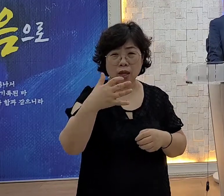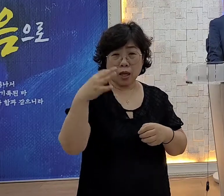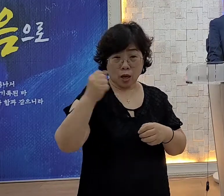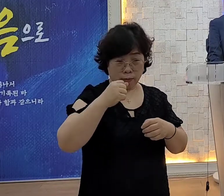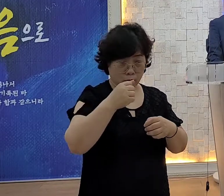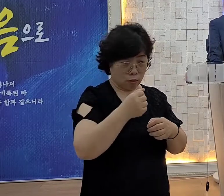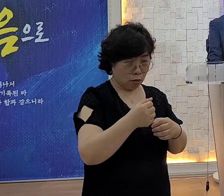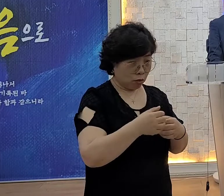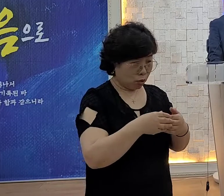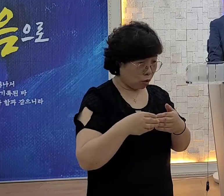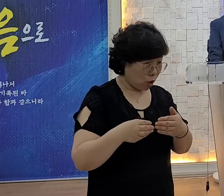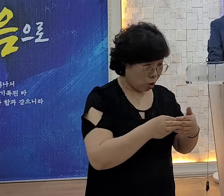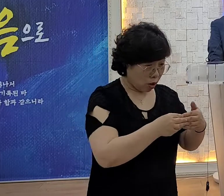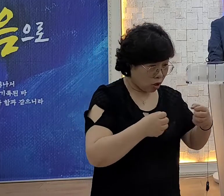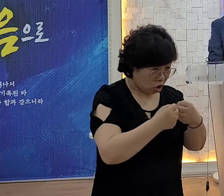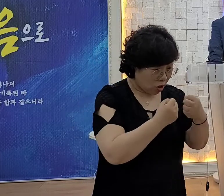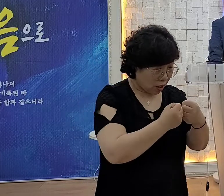이겼으니